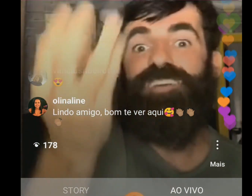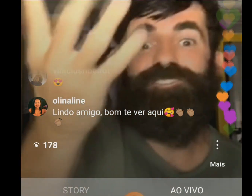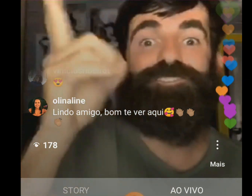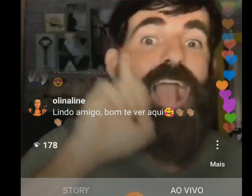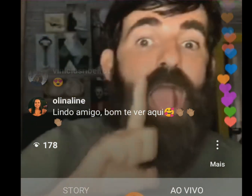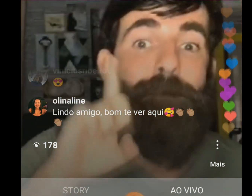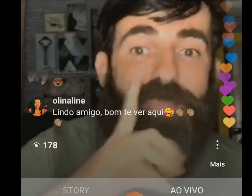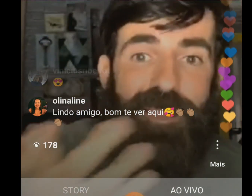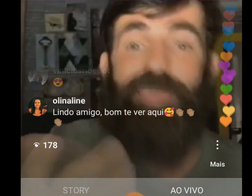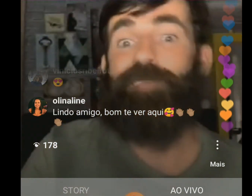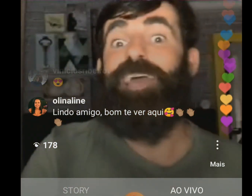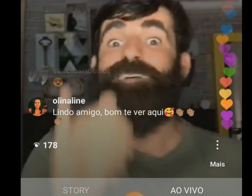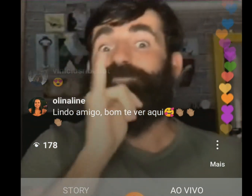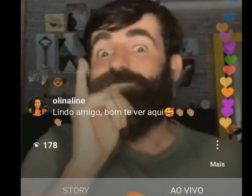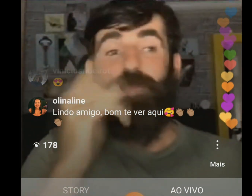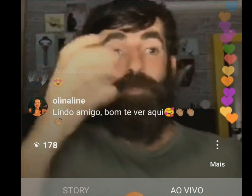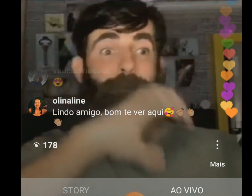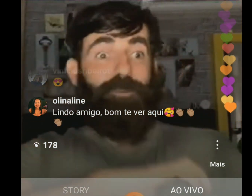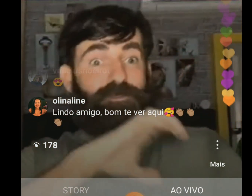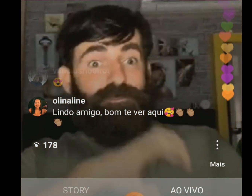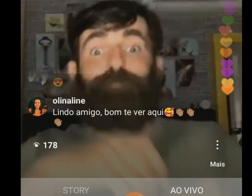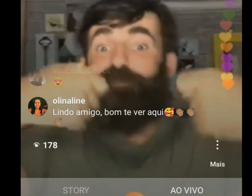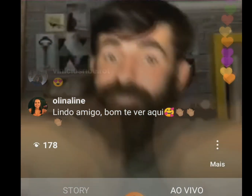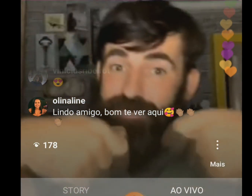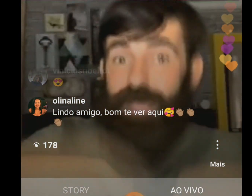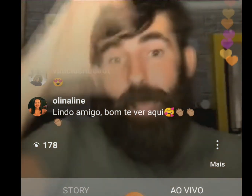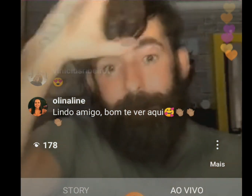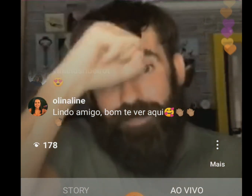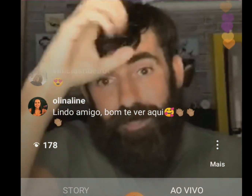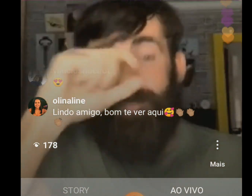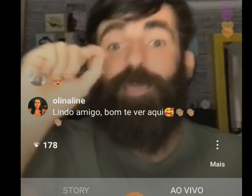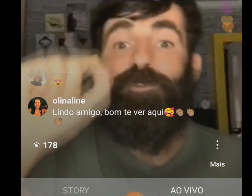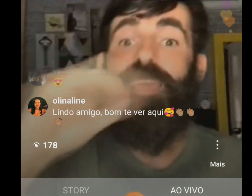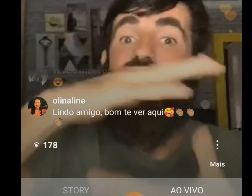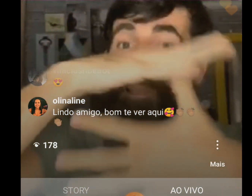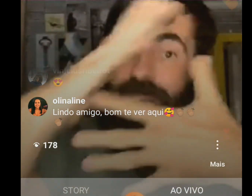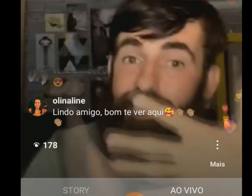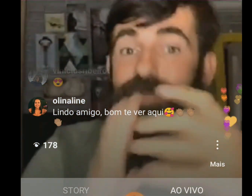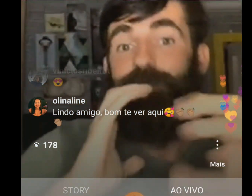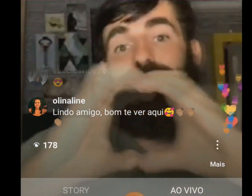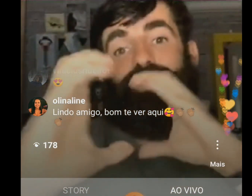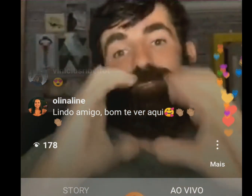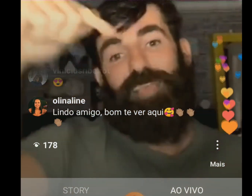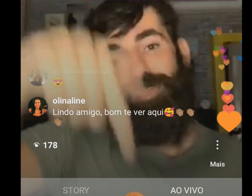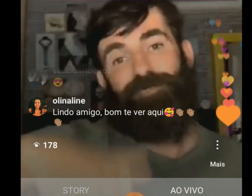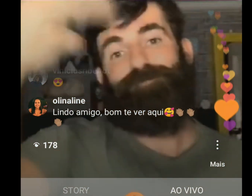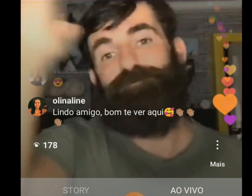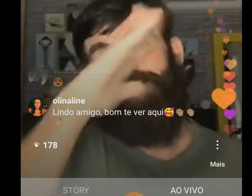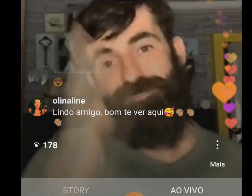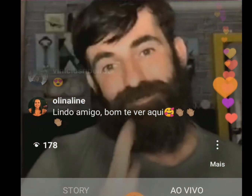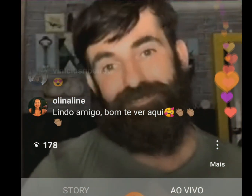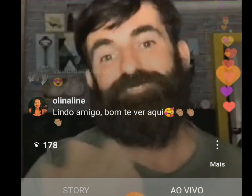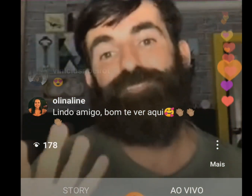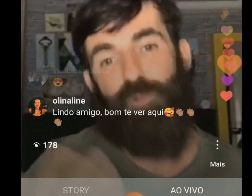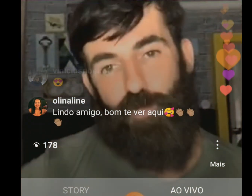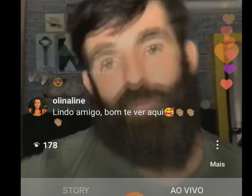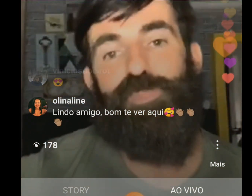para poder viajar para os Estados Unidos, aprendem português, que precisa aprender a se comunicar, e a Libras também é uma comunicação aqui do